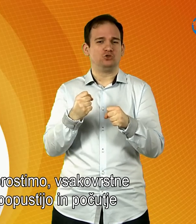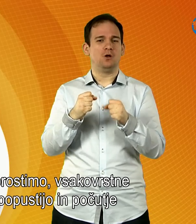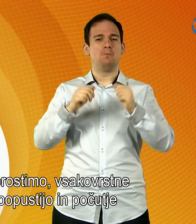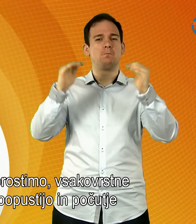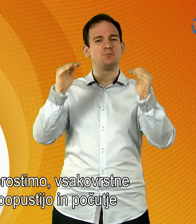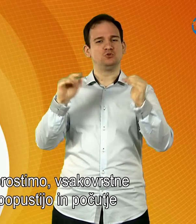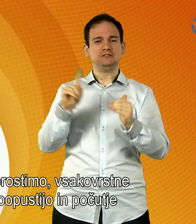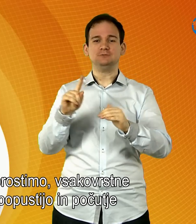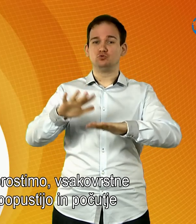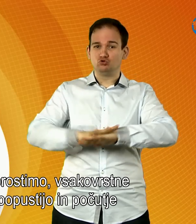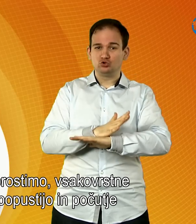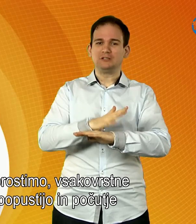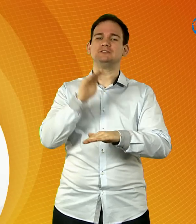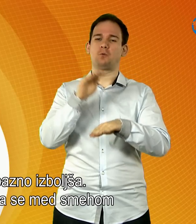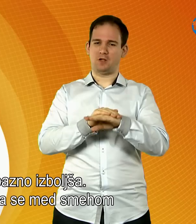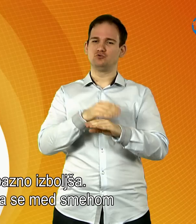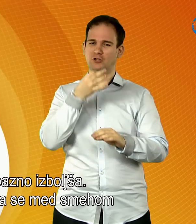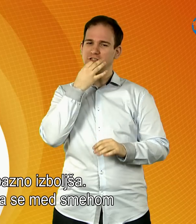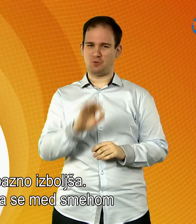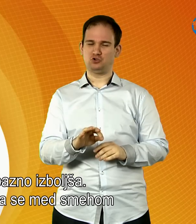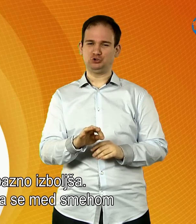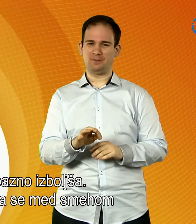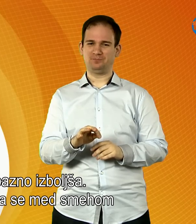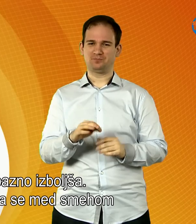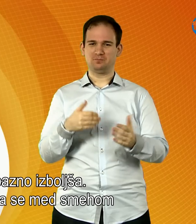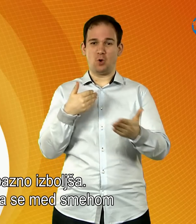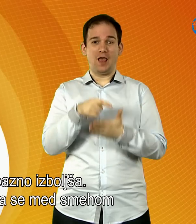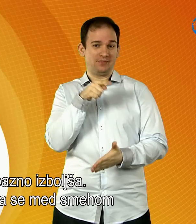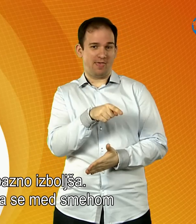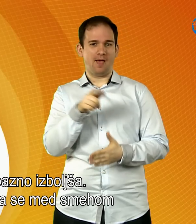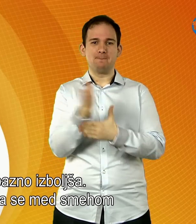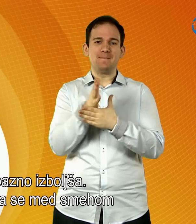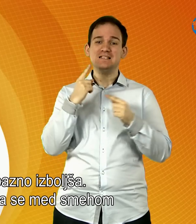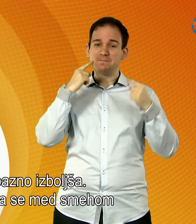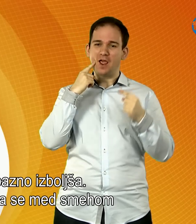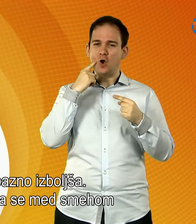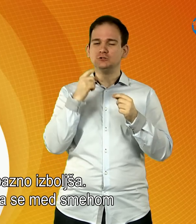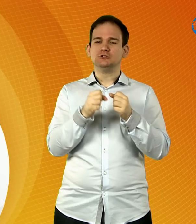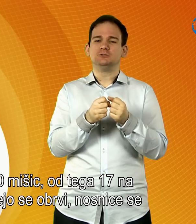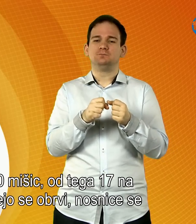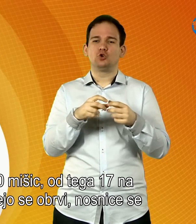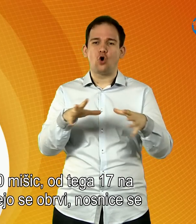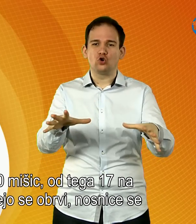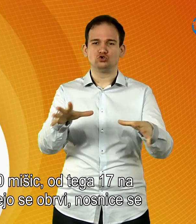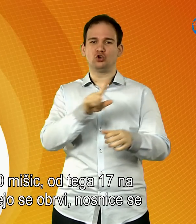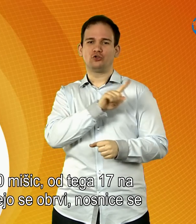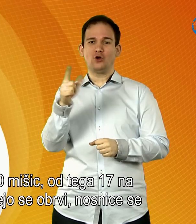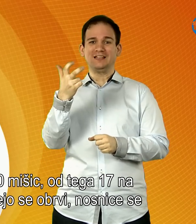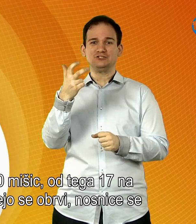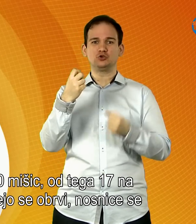popustijo in počutje se opazno izboljša. Poleg tega se med smehom sproži do 300 mišic, od